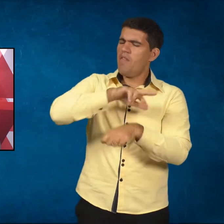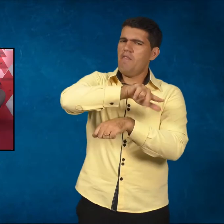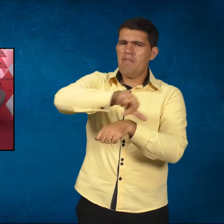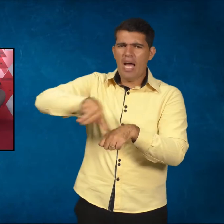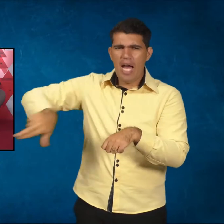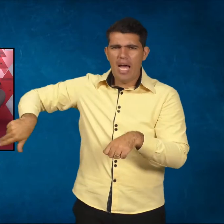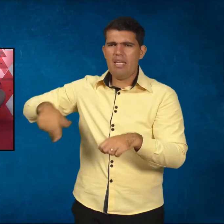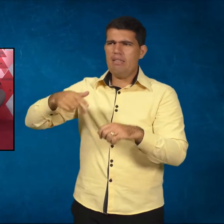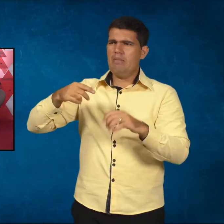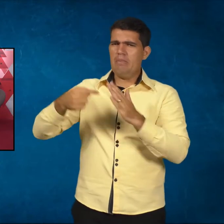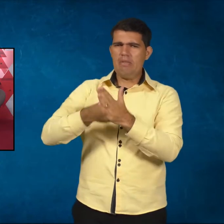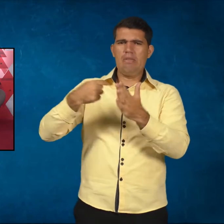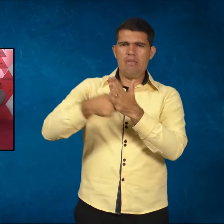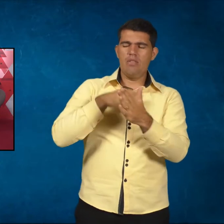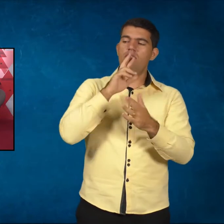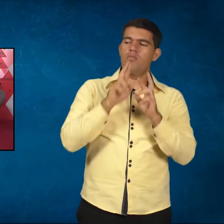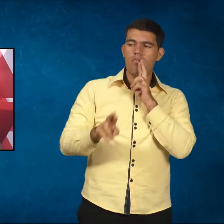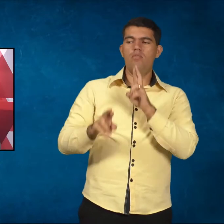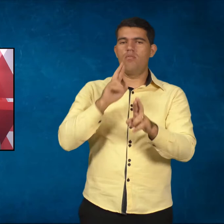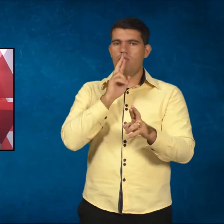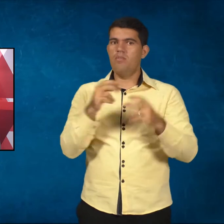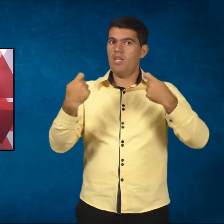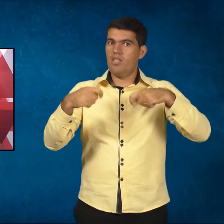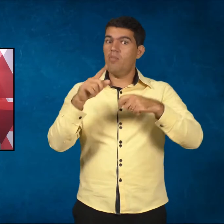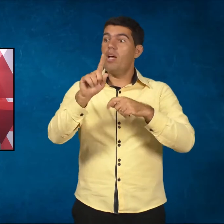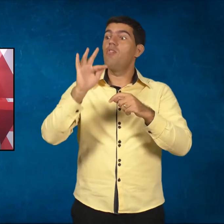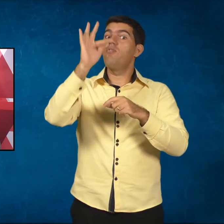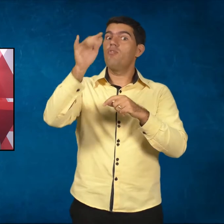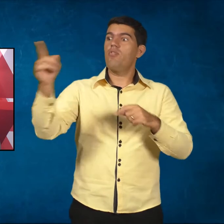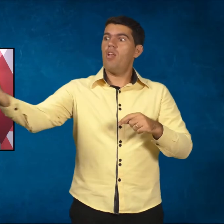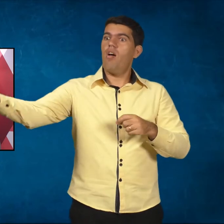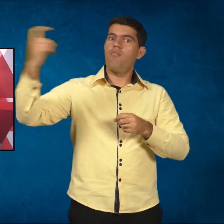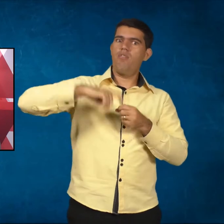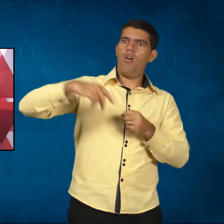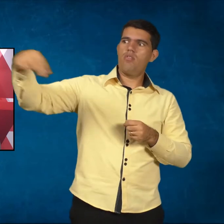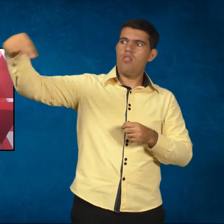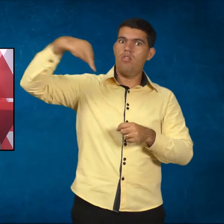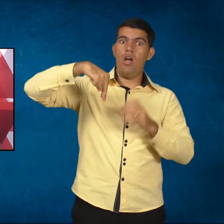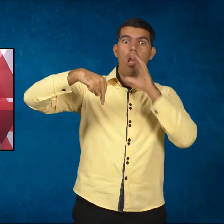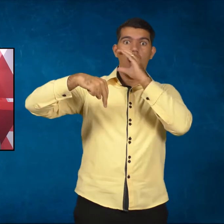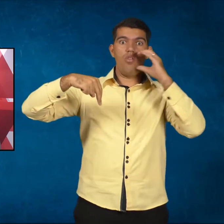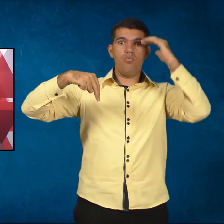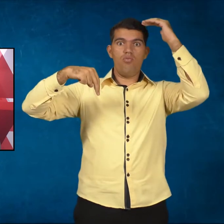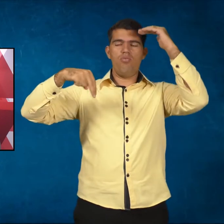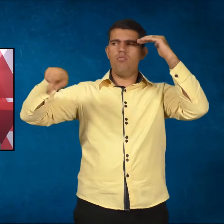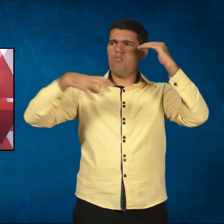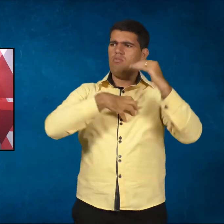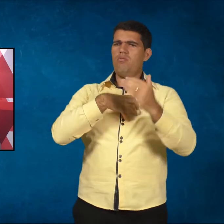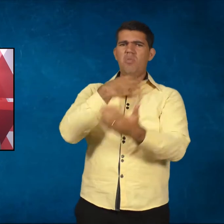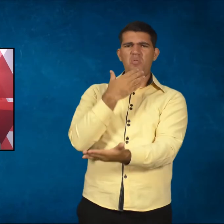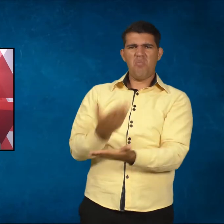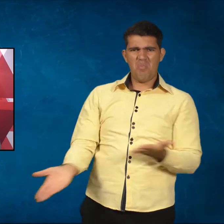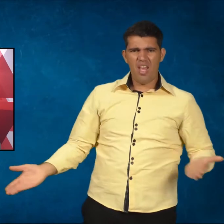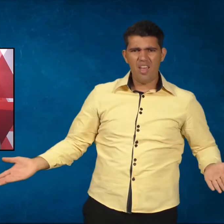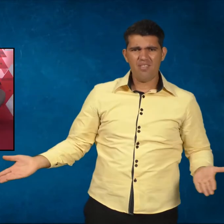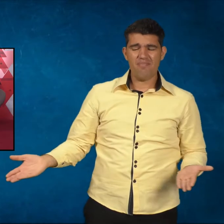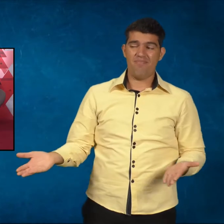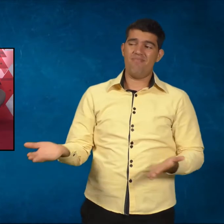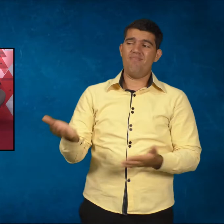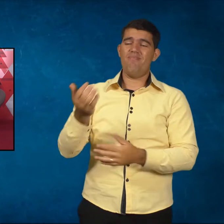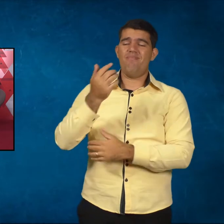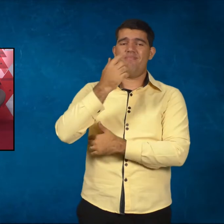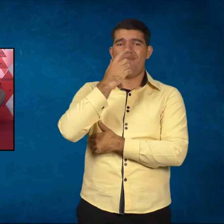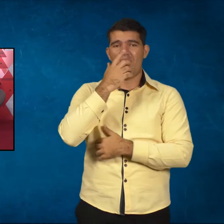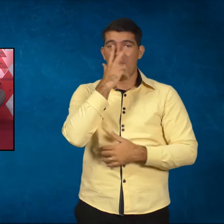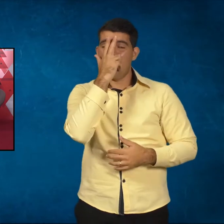para responder quando você volta né já numa fase adulta e de novo com esse sentimento de perda realmente